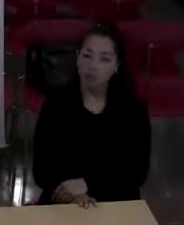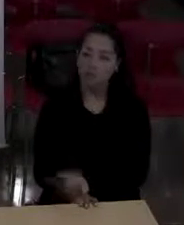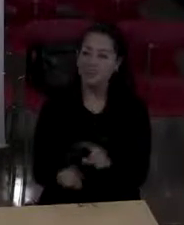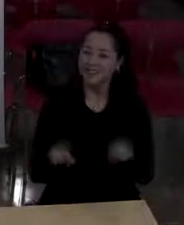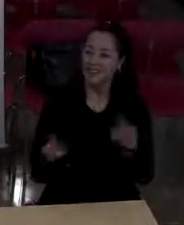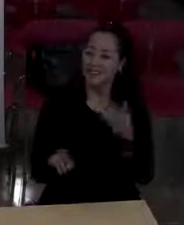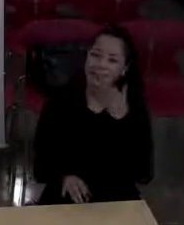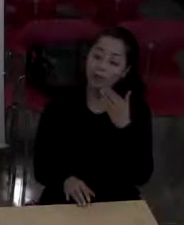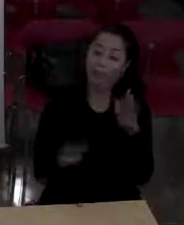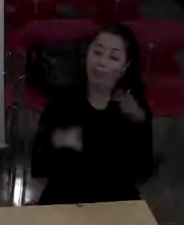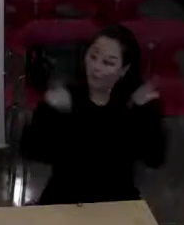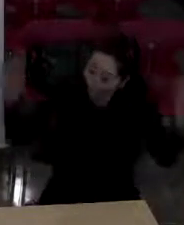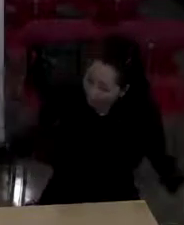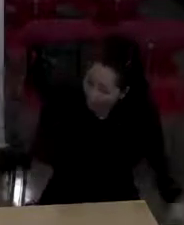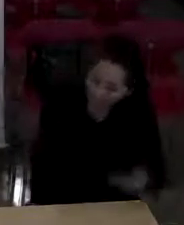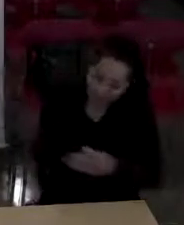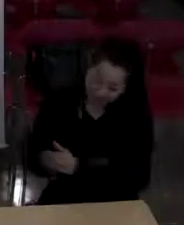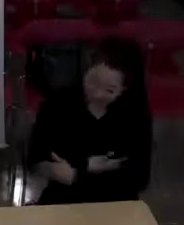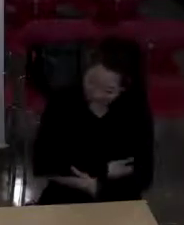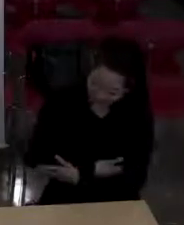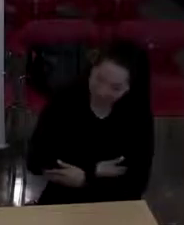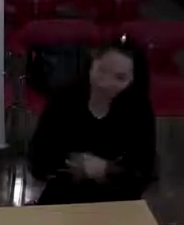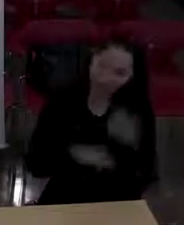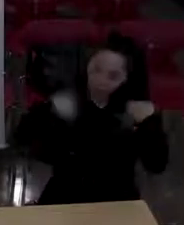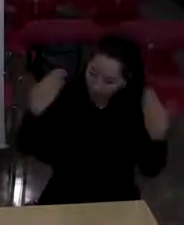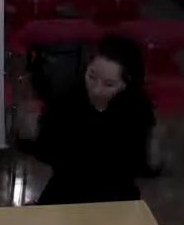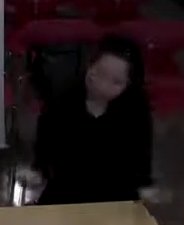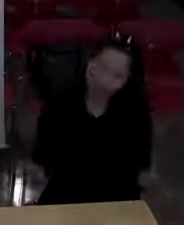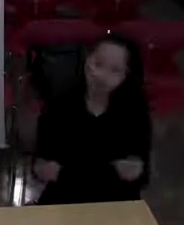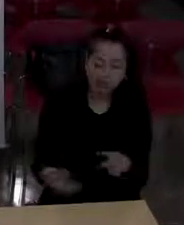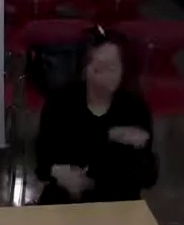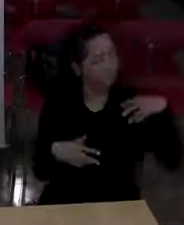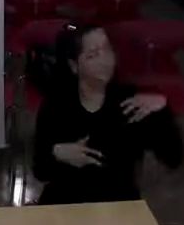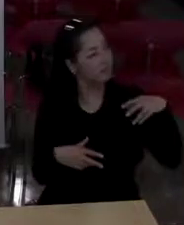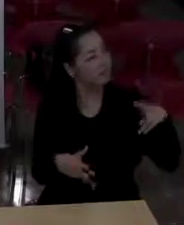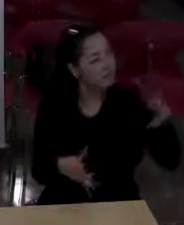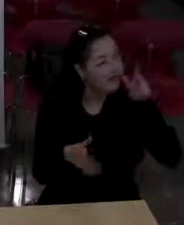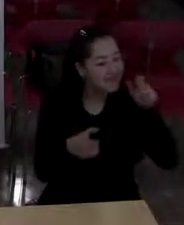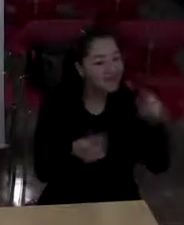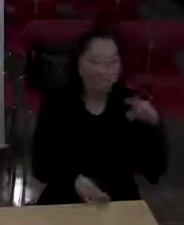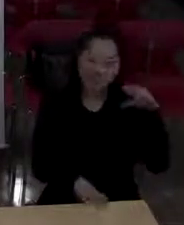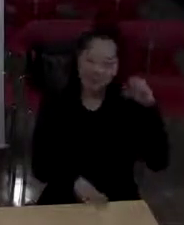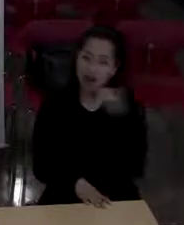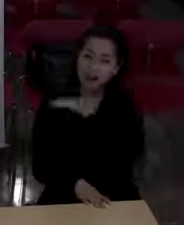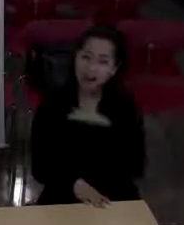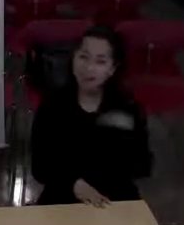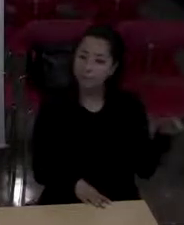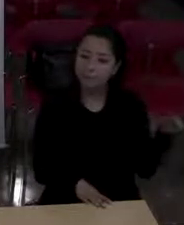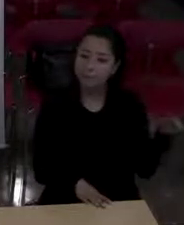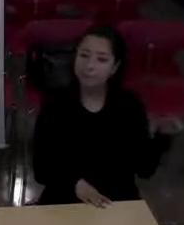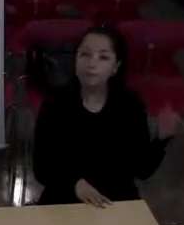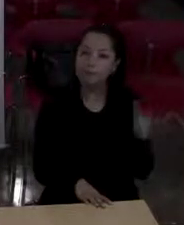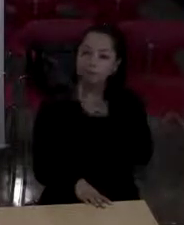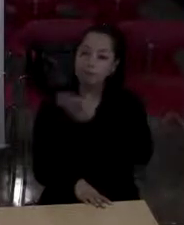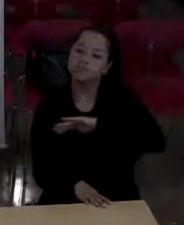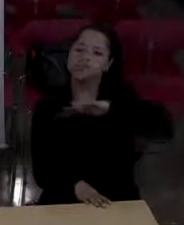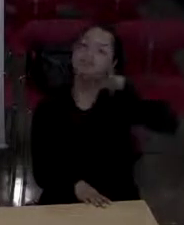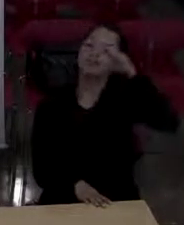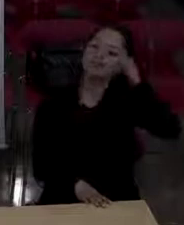a sonreírle y a acompañar de todas esas melodías de la voz, al bebé le va a agradar y va a permitir que pueda participar, le va